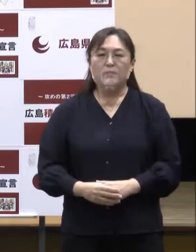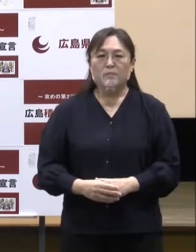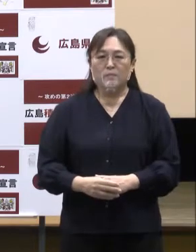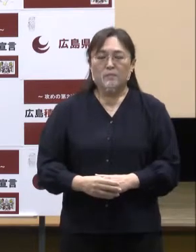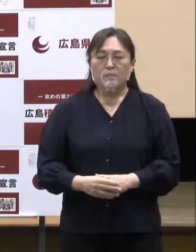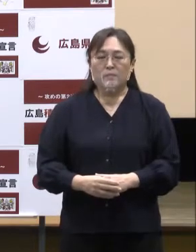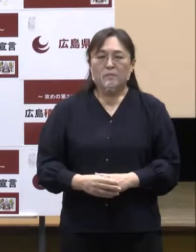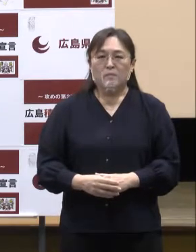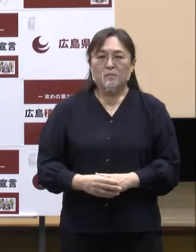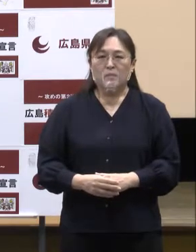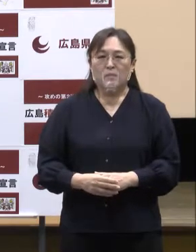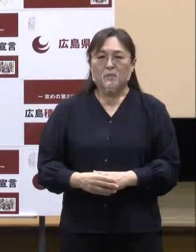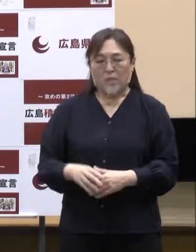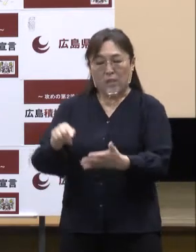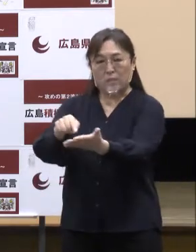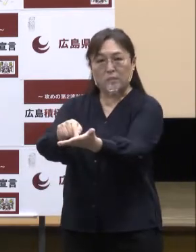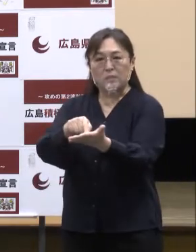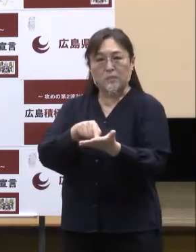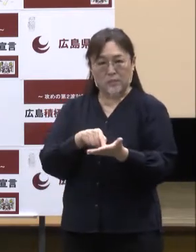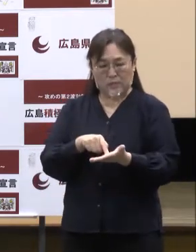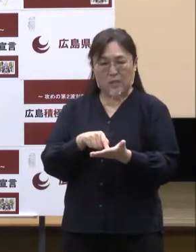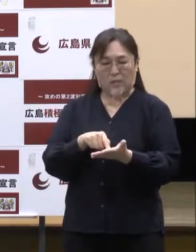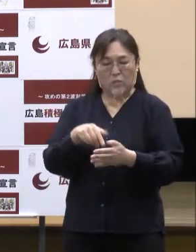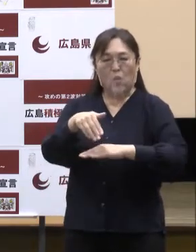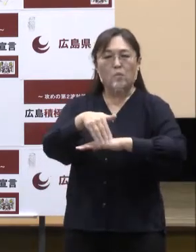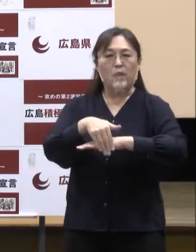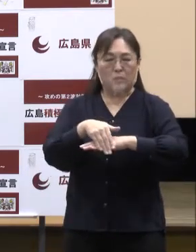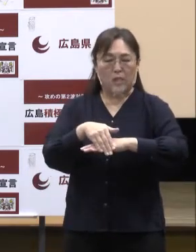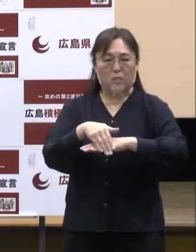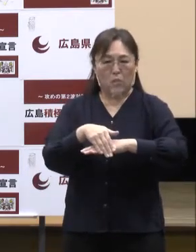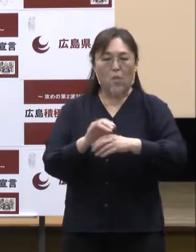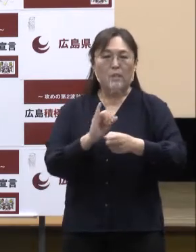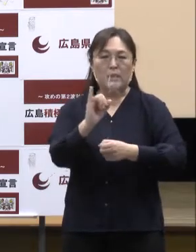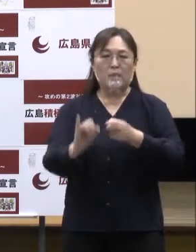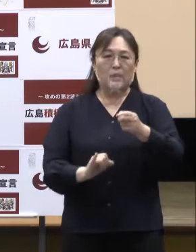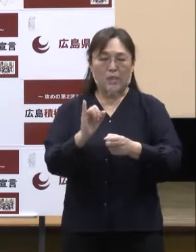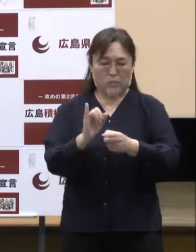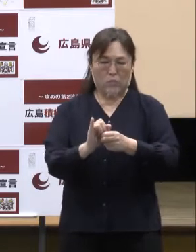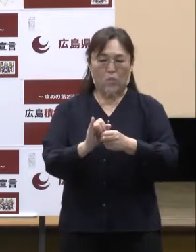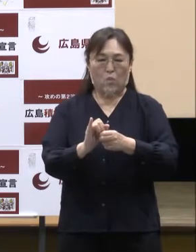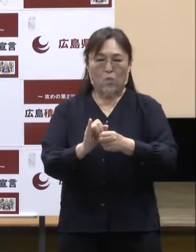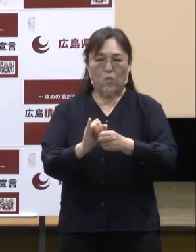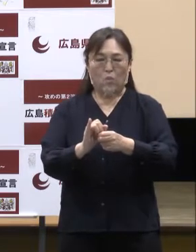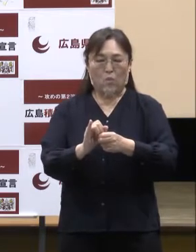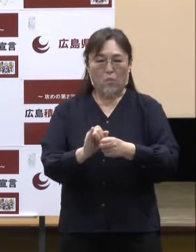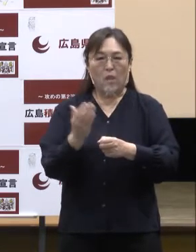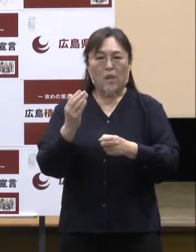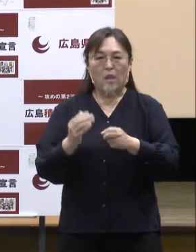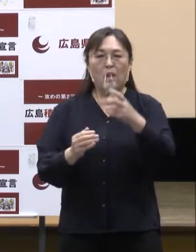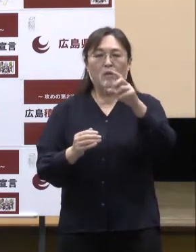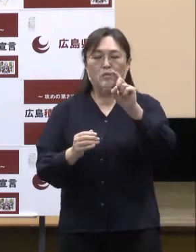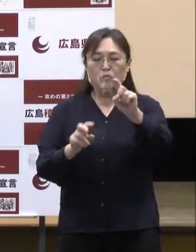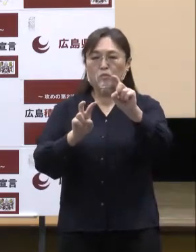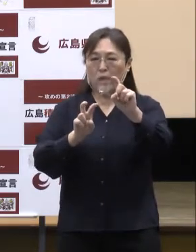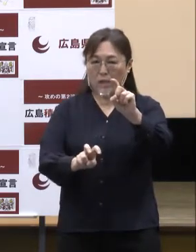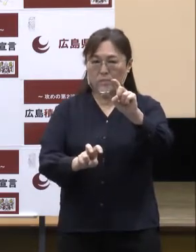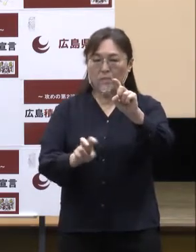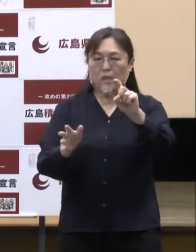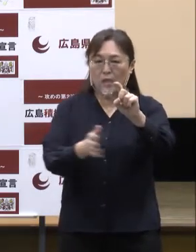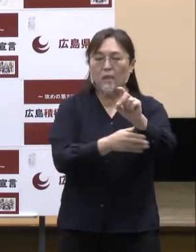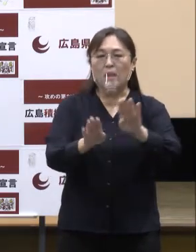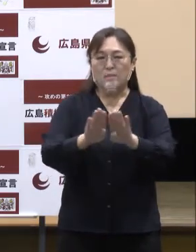この申請を受け付ける直接、ウェブサイトを今月20日からですね、開設いたします。